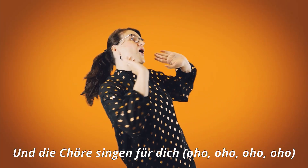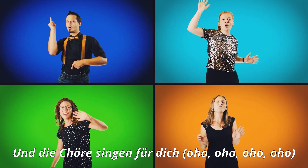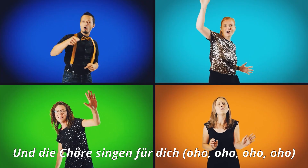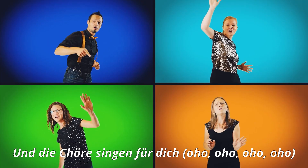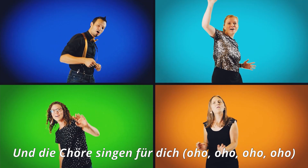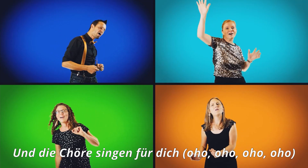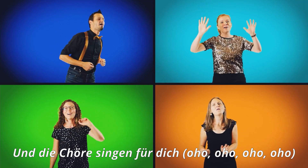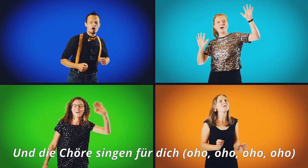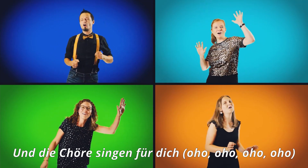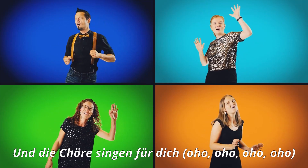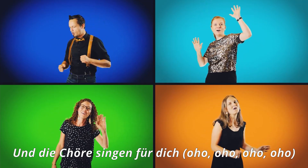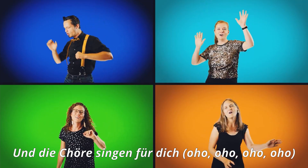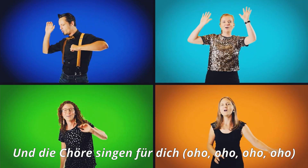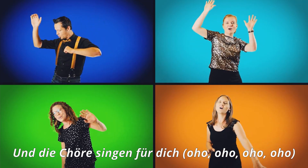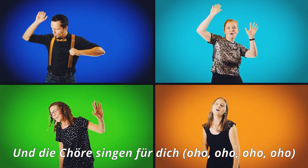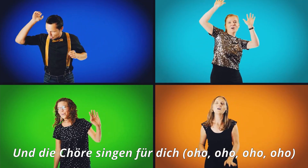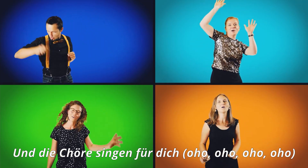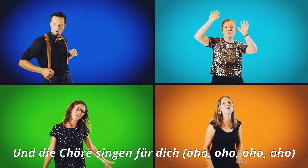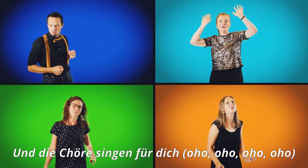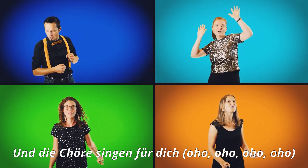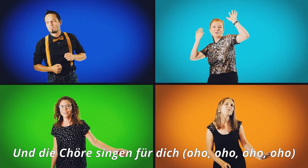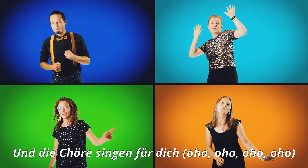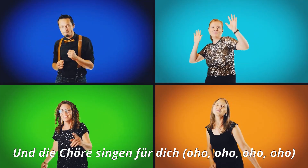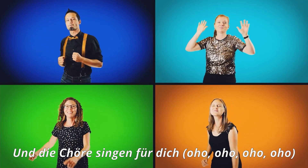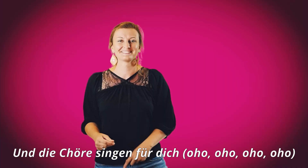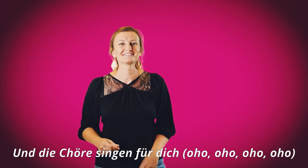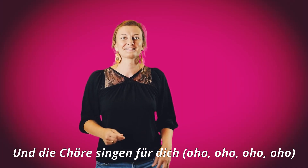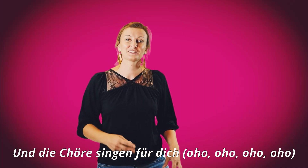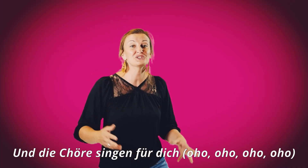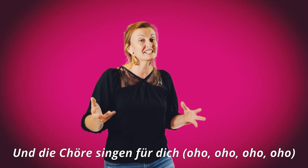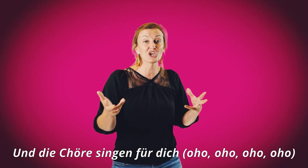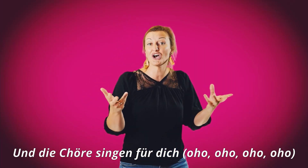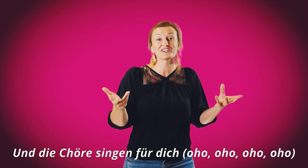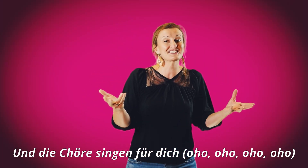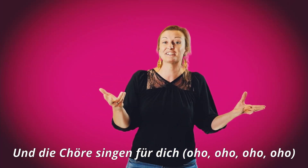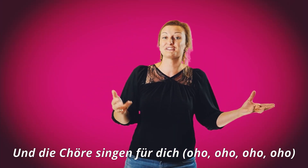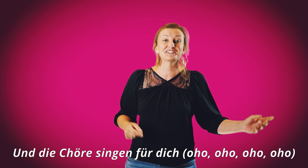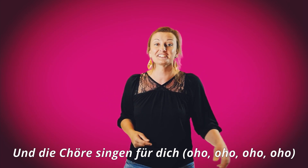Oh, oh, oh, oh, oh, oh. Und die Chöre singen für dich.